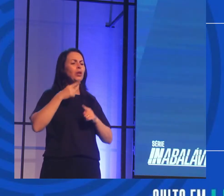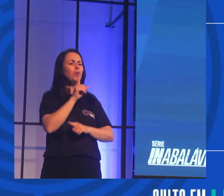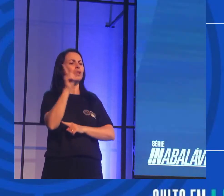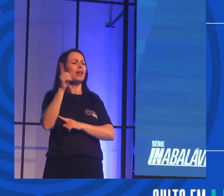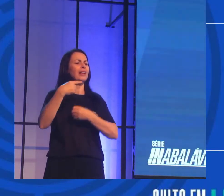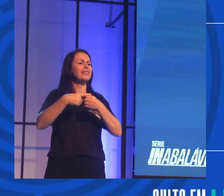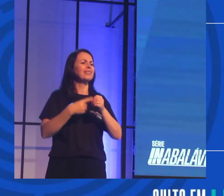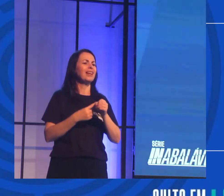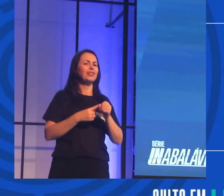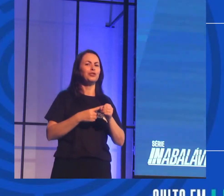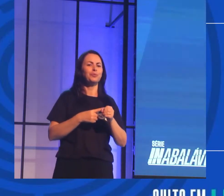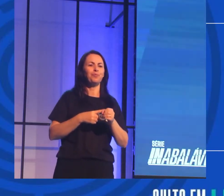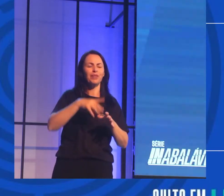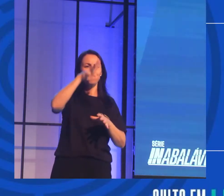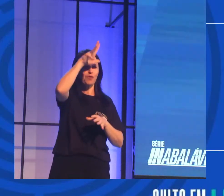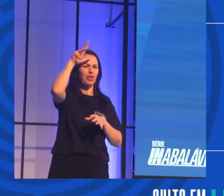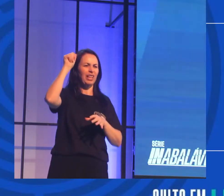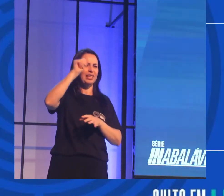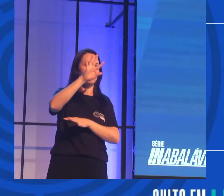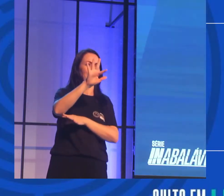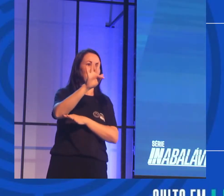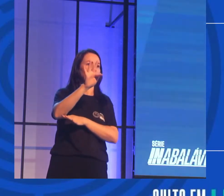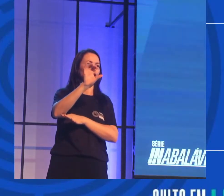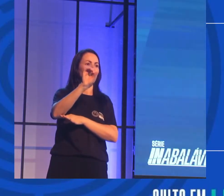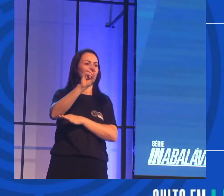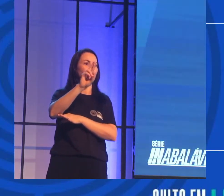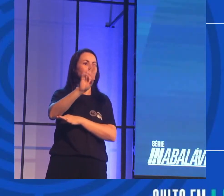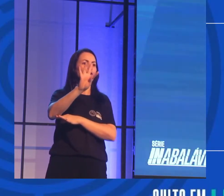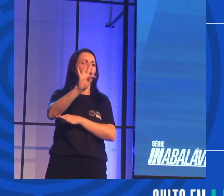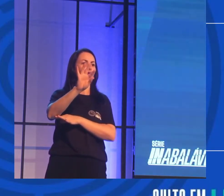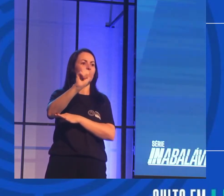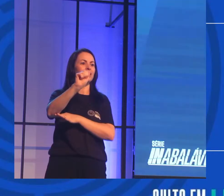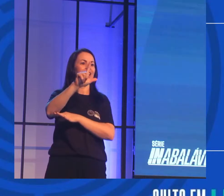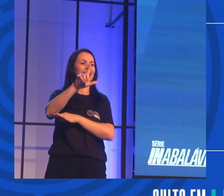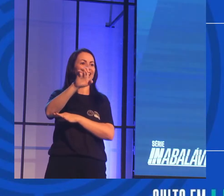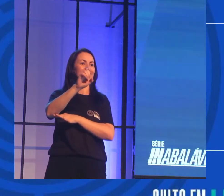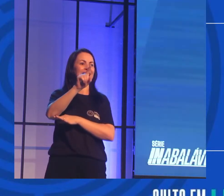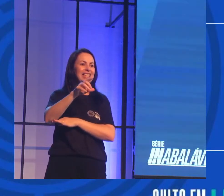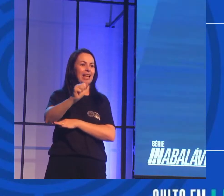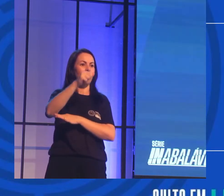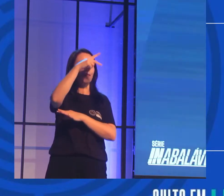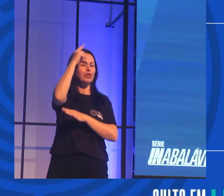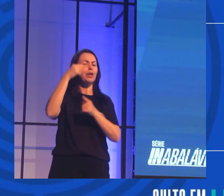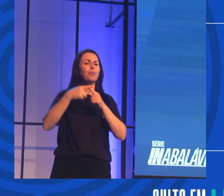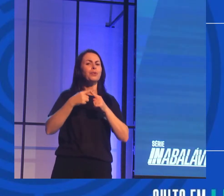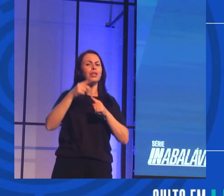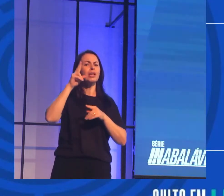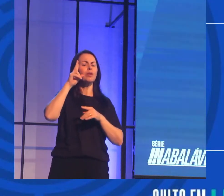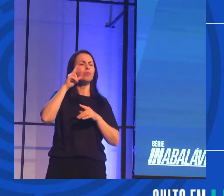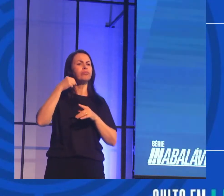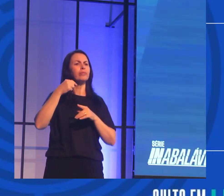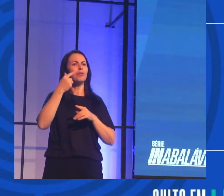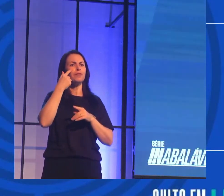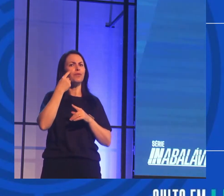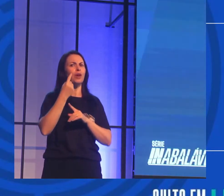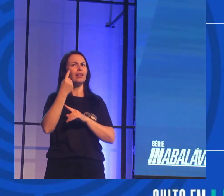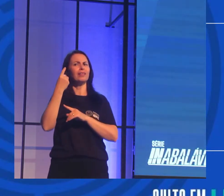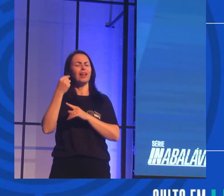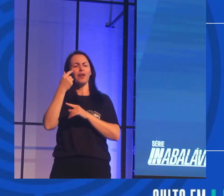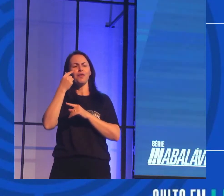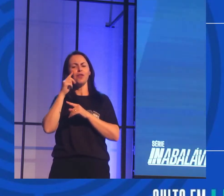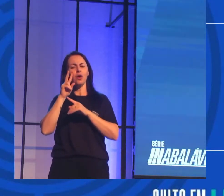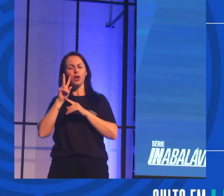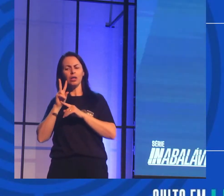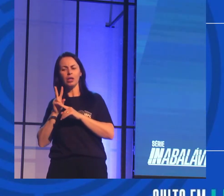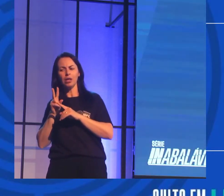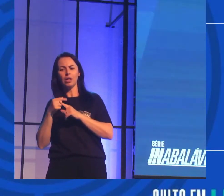fui lá com os 2 pés atrás. Passei o final de semana todo com os 2 pés atrás, e gradualmente os pés foram saindo, eu fui tirando